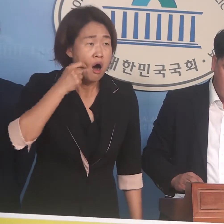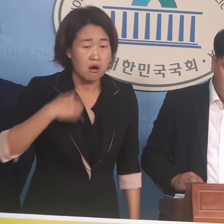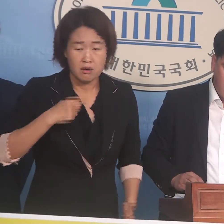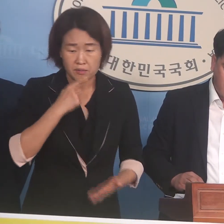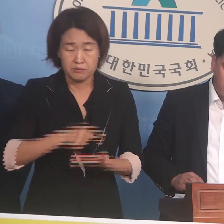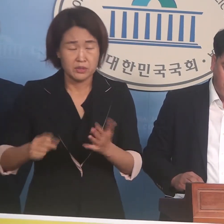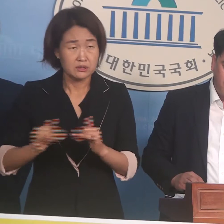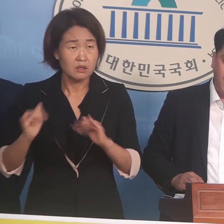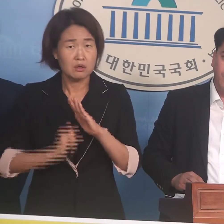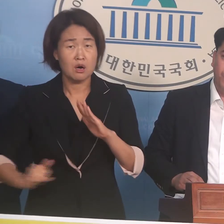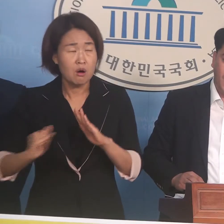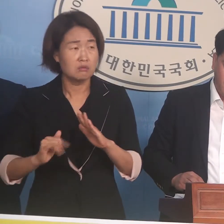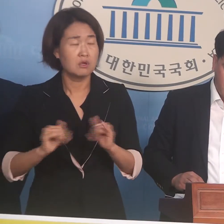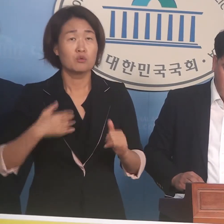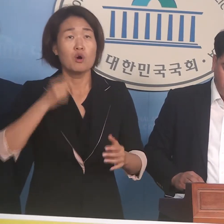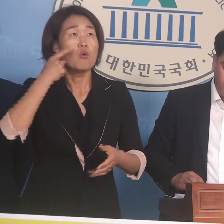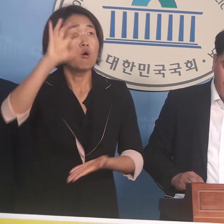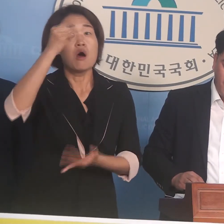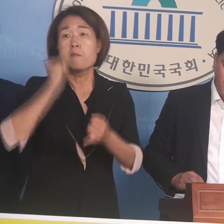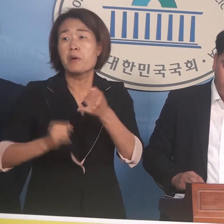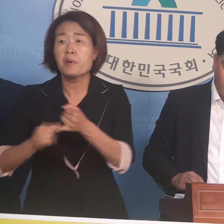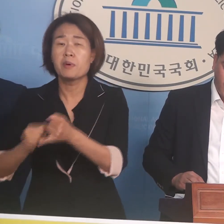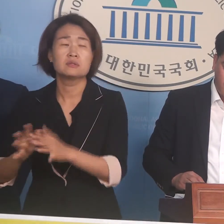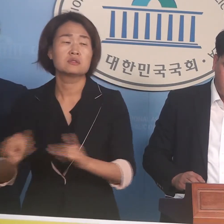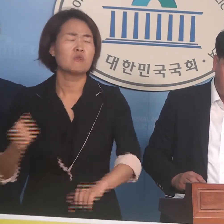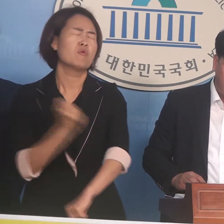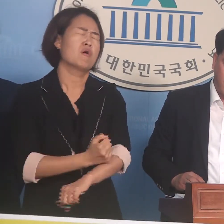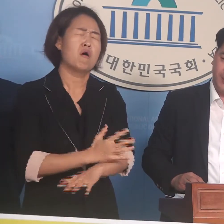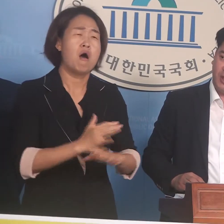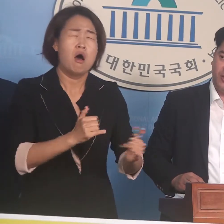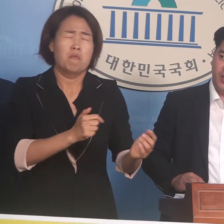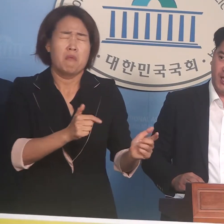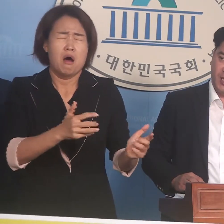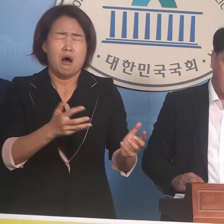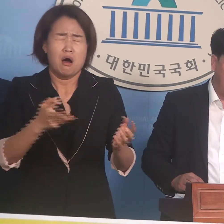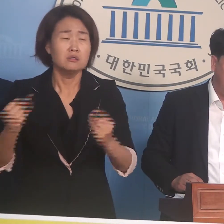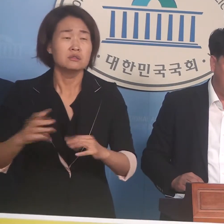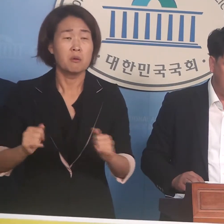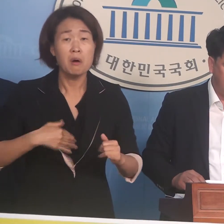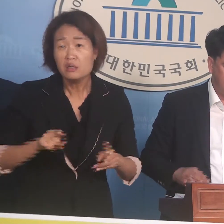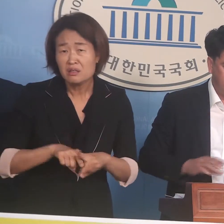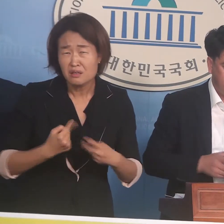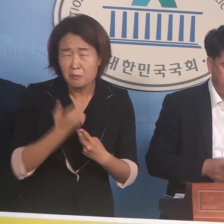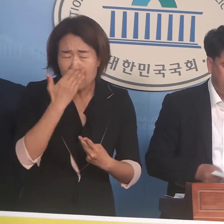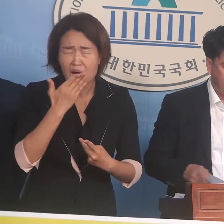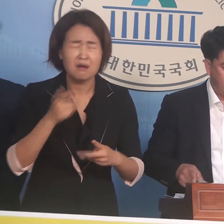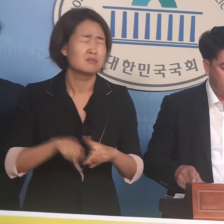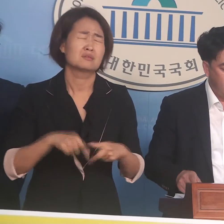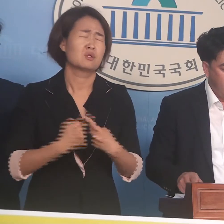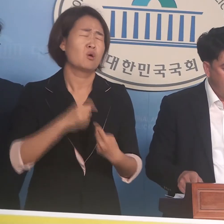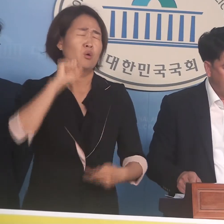가족들, 그리고 급여를 못 받은 수만 명의 노동자들은 어떻게 납득할 수 있겠는가?